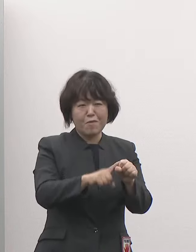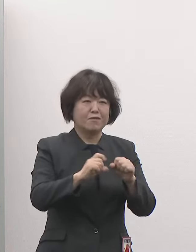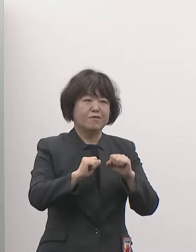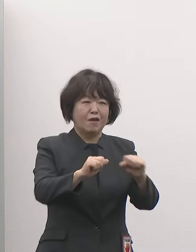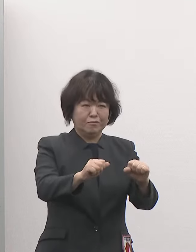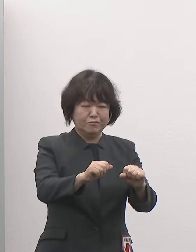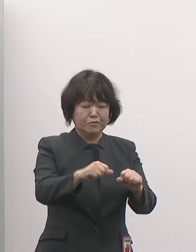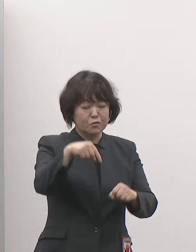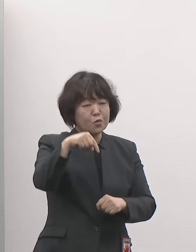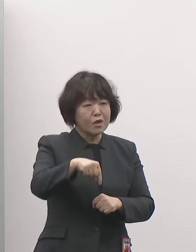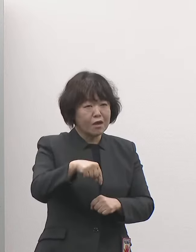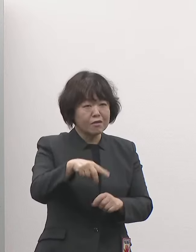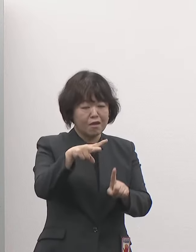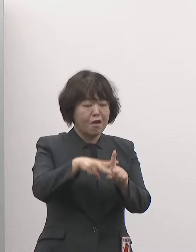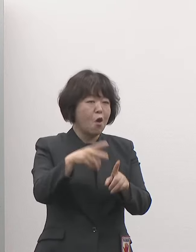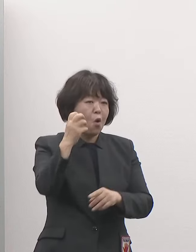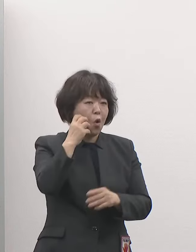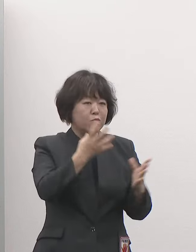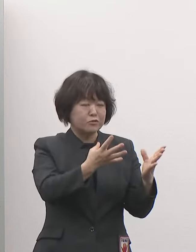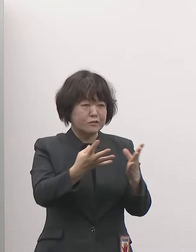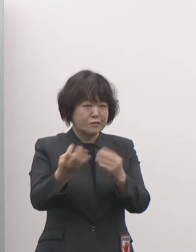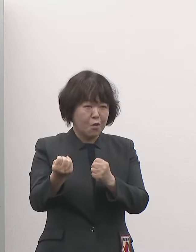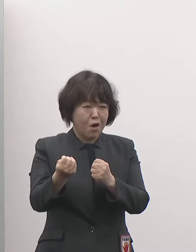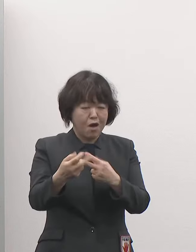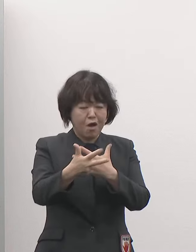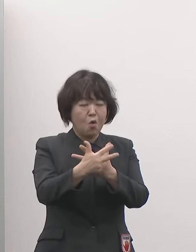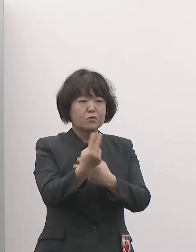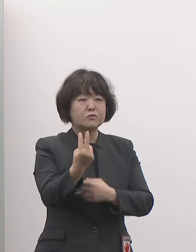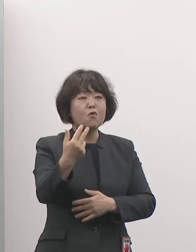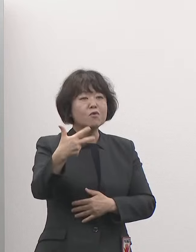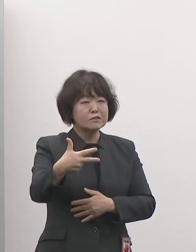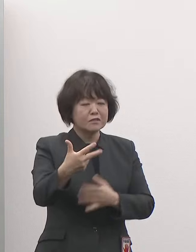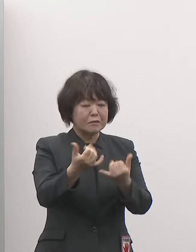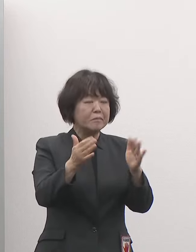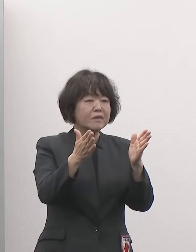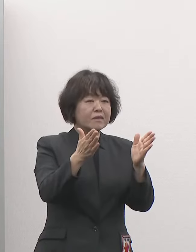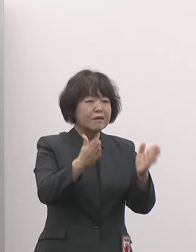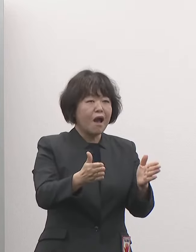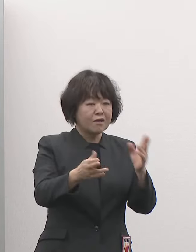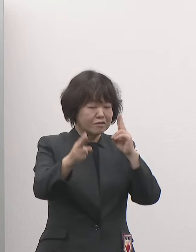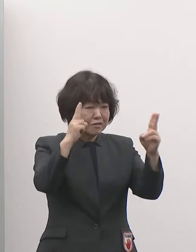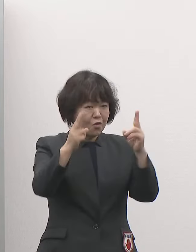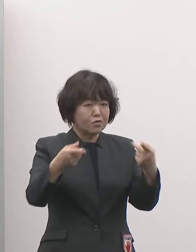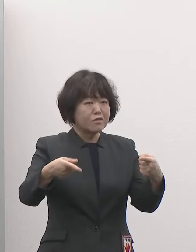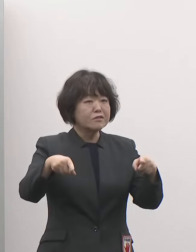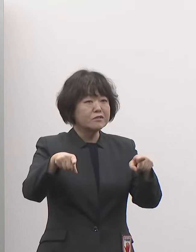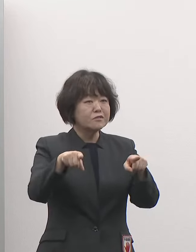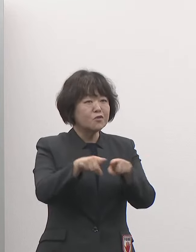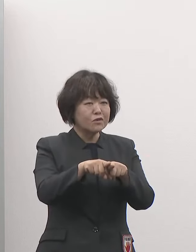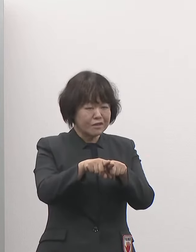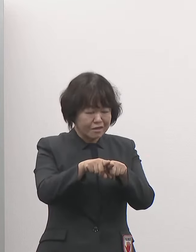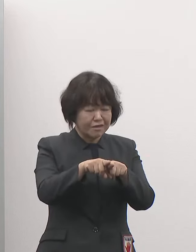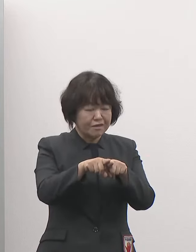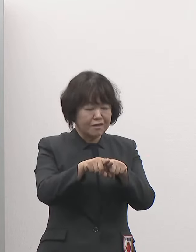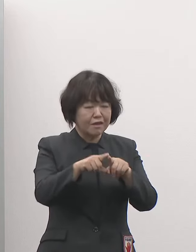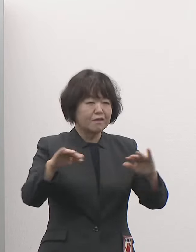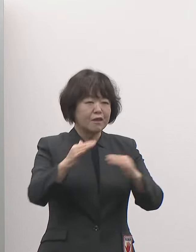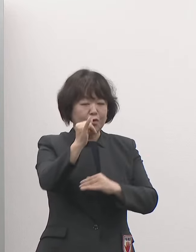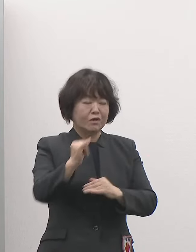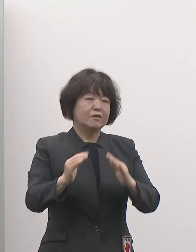ては、ここ、北斗市、あるいは民間企業などとともに、振興検討委員会、立ち上げ